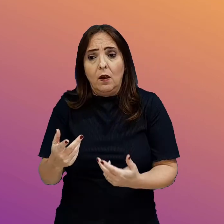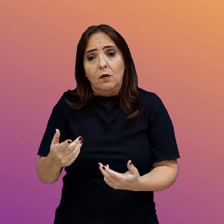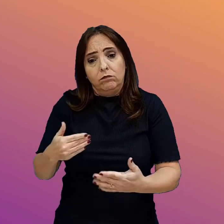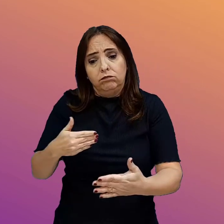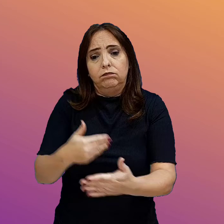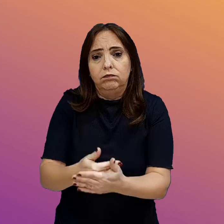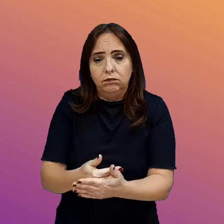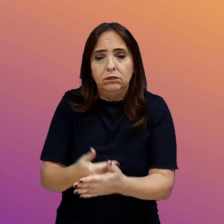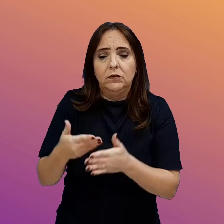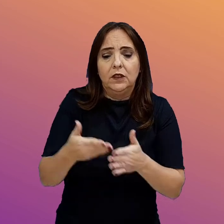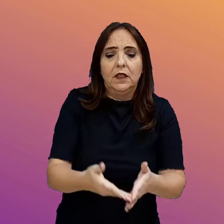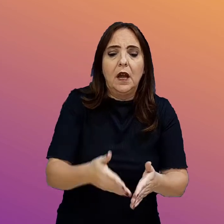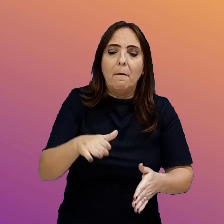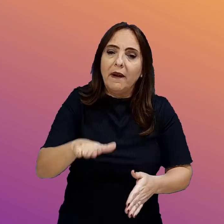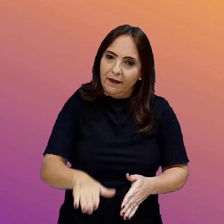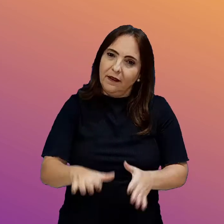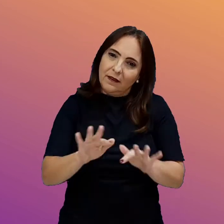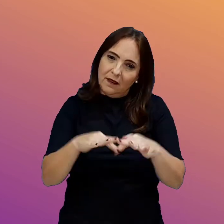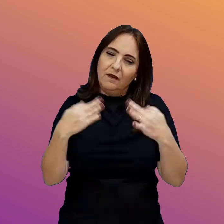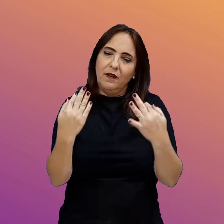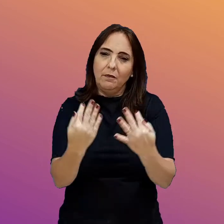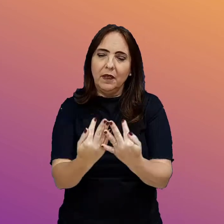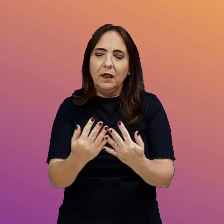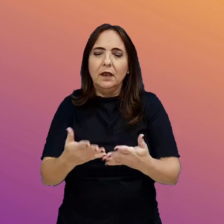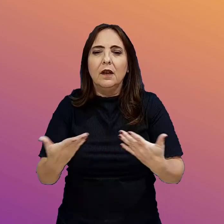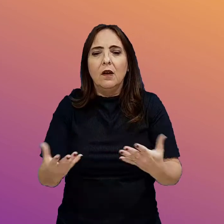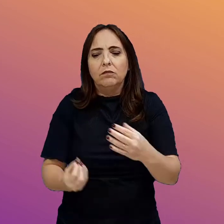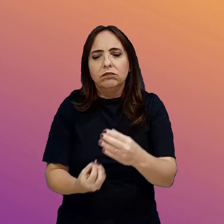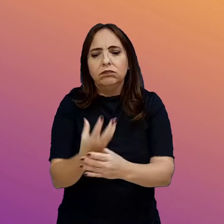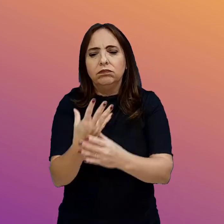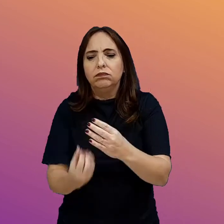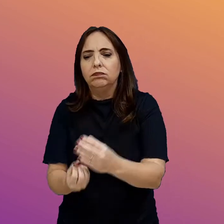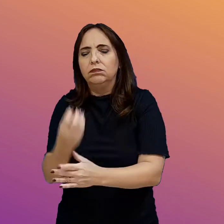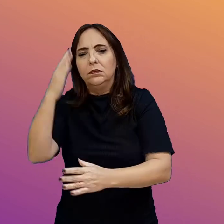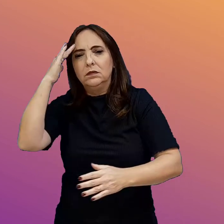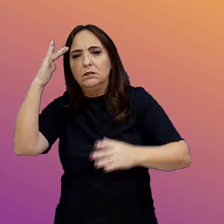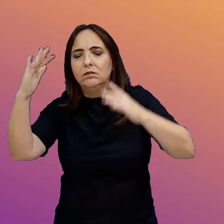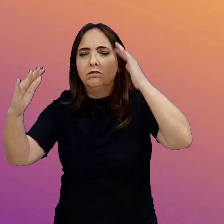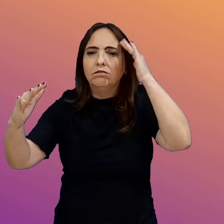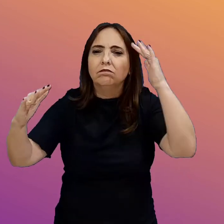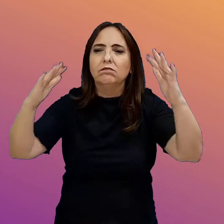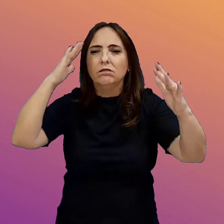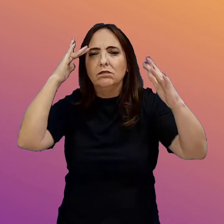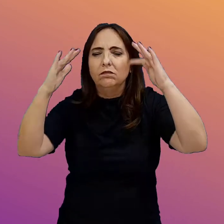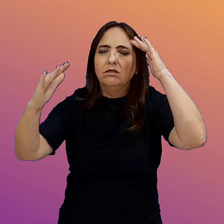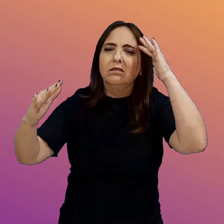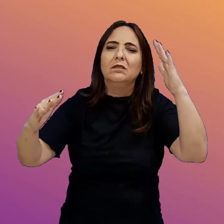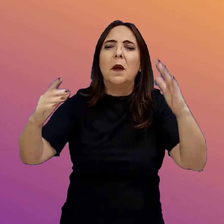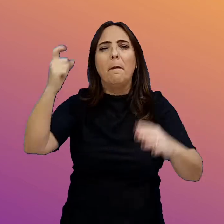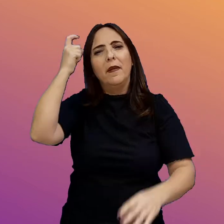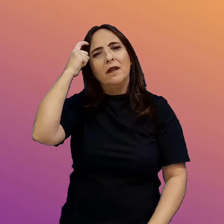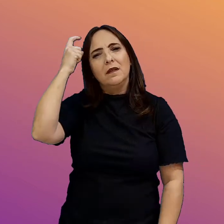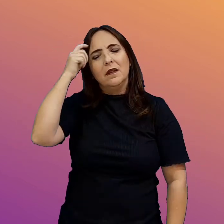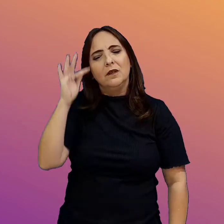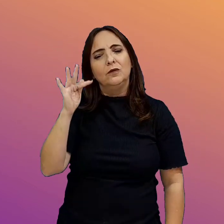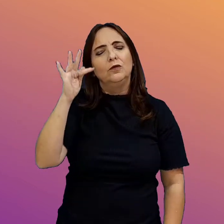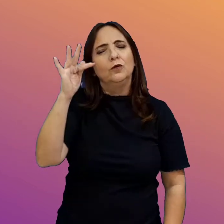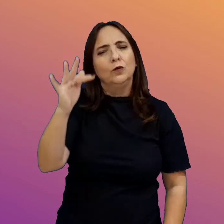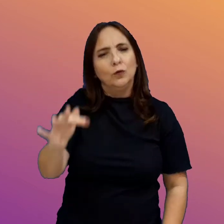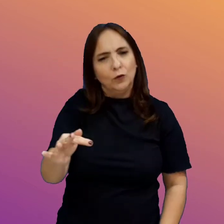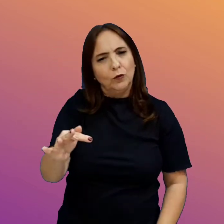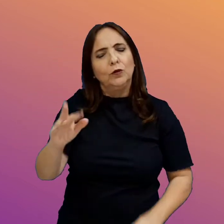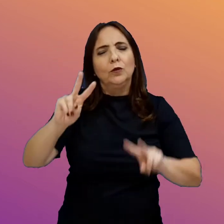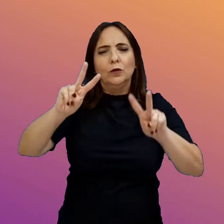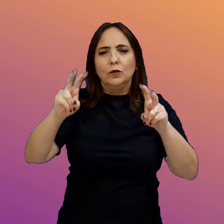cria uma série de sonhos aí, né, de imaginário, a respeito da maternidade,